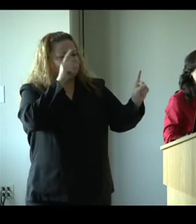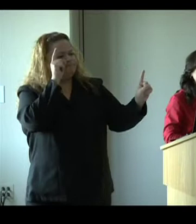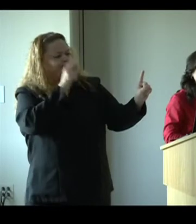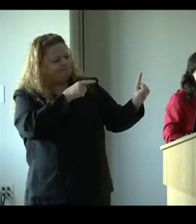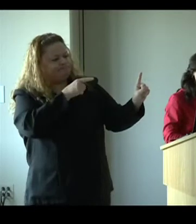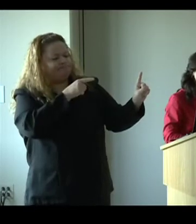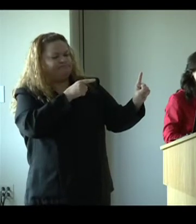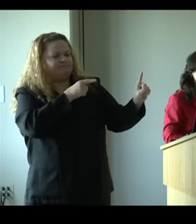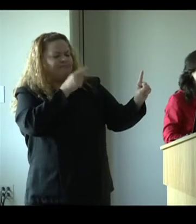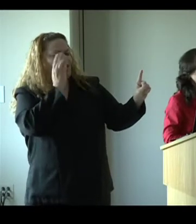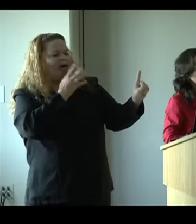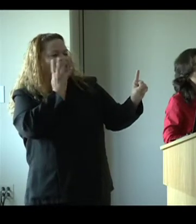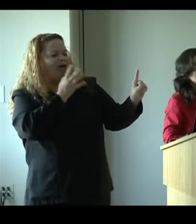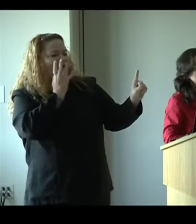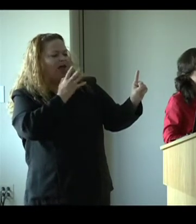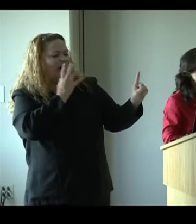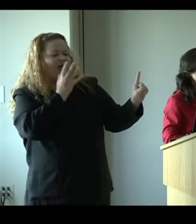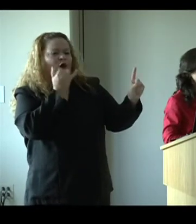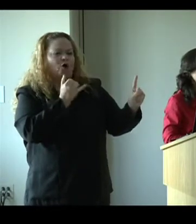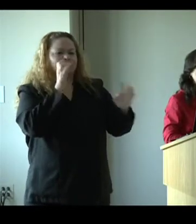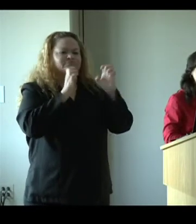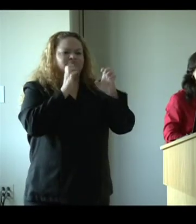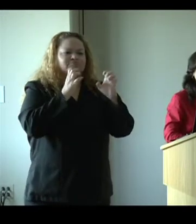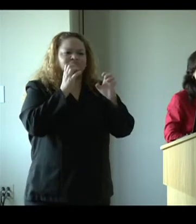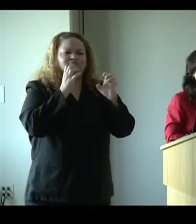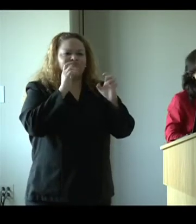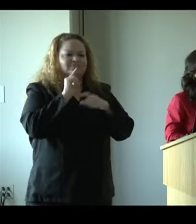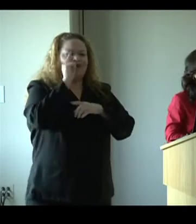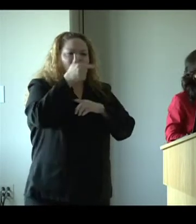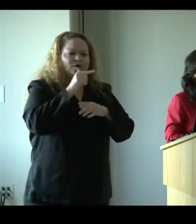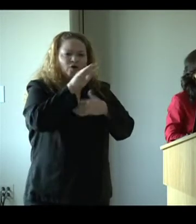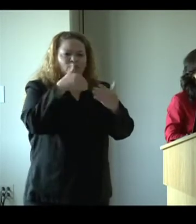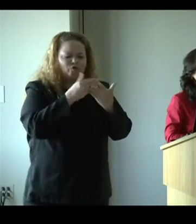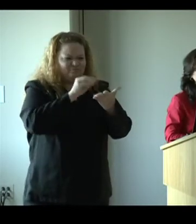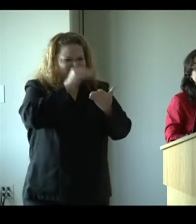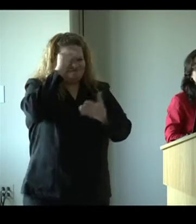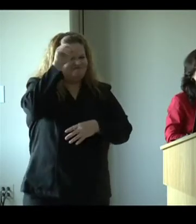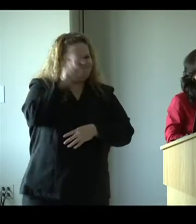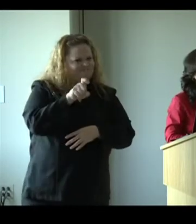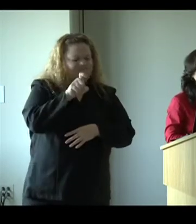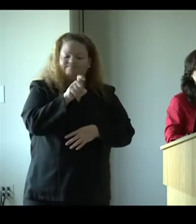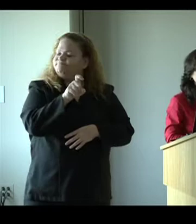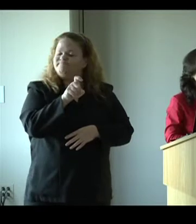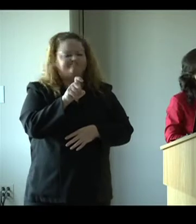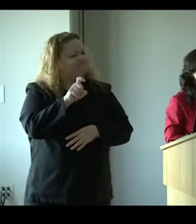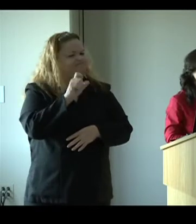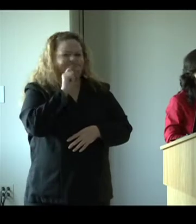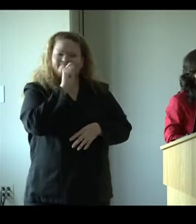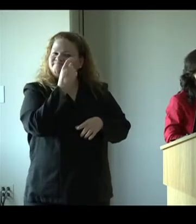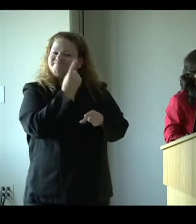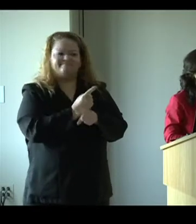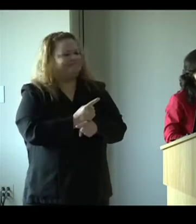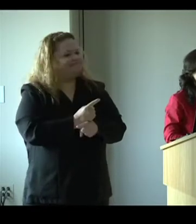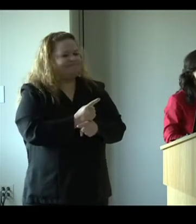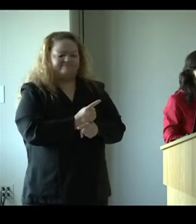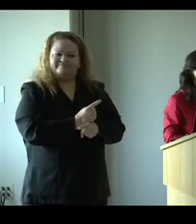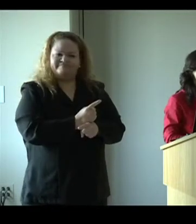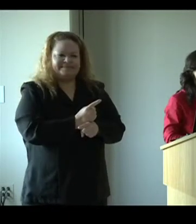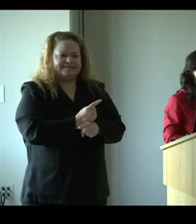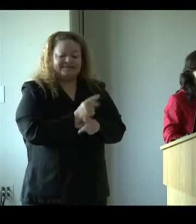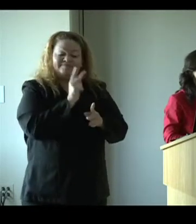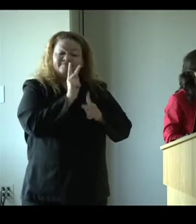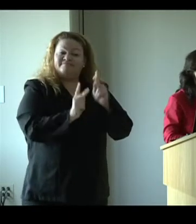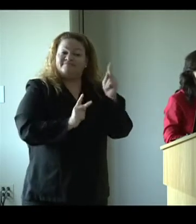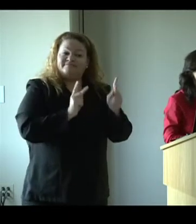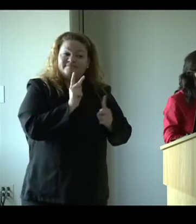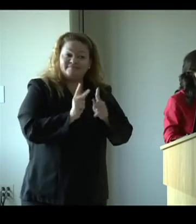lo vamos a dar hoy lo evaluamos tal día y todo mundo debió de aprendérselo Claro que no hay